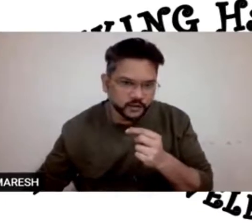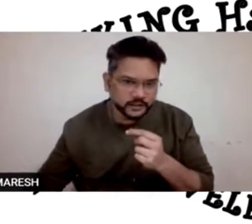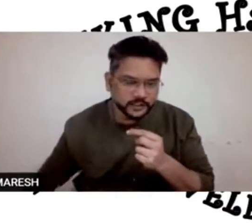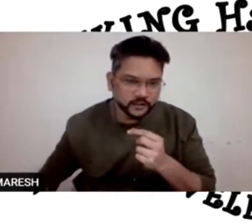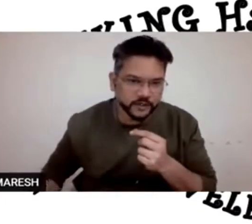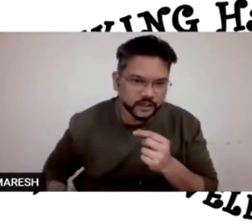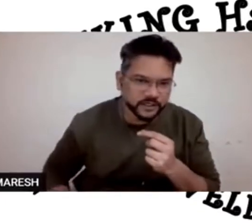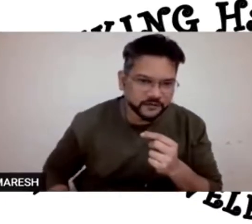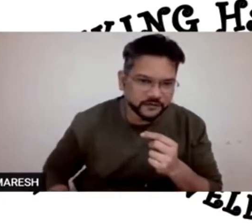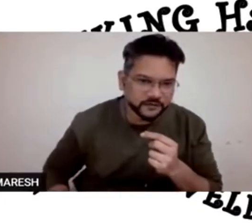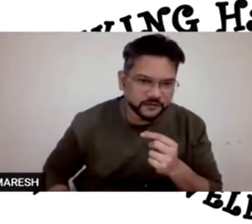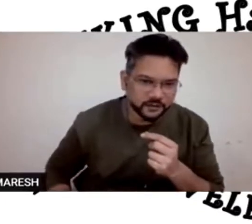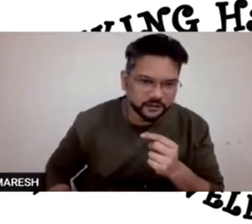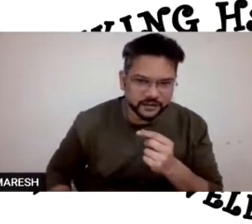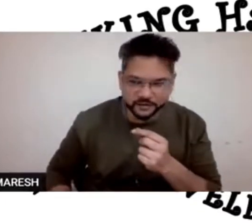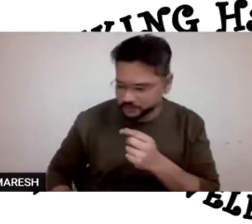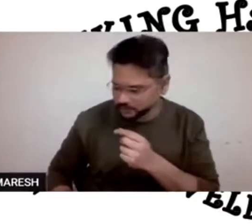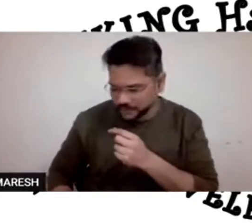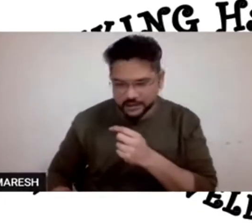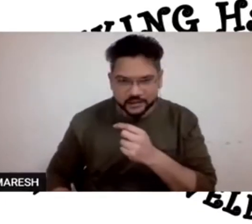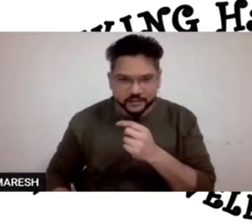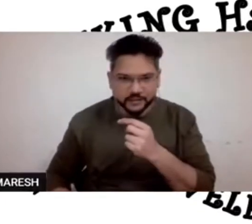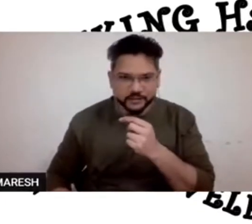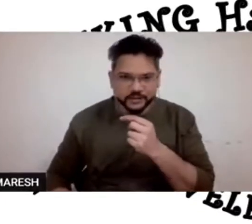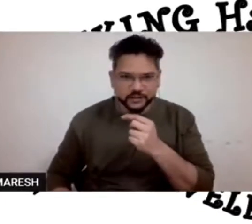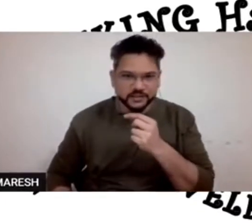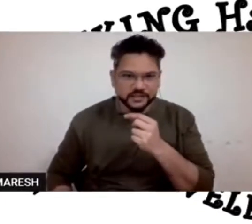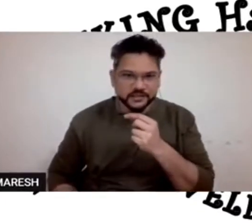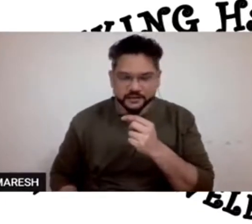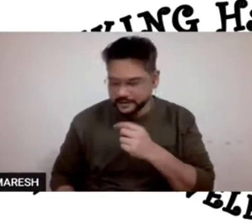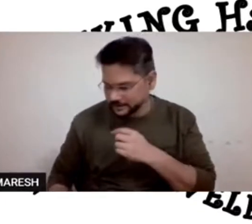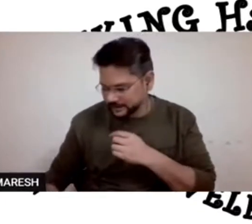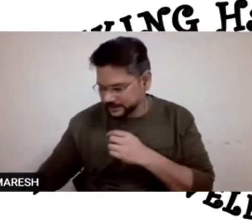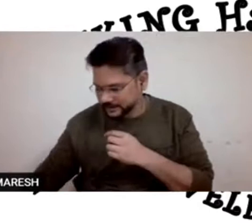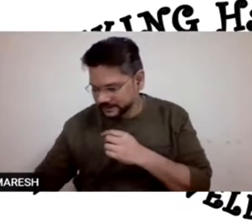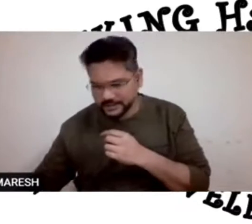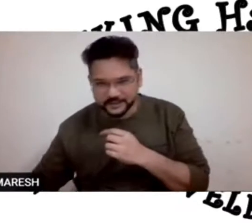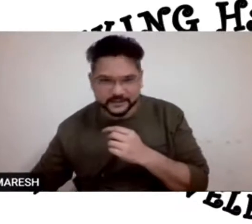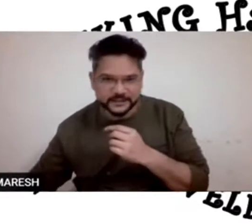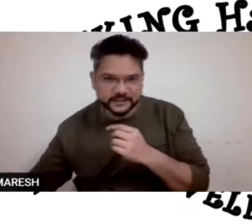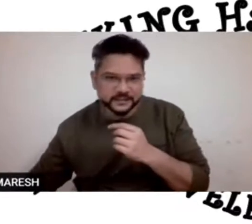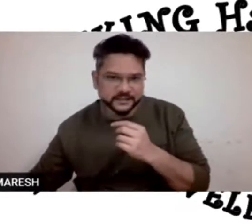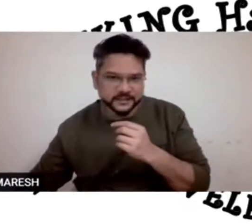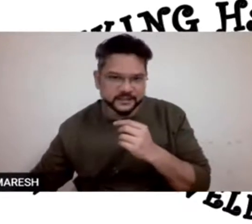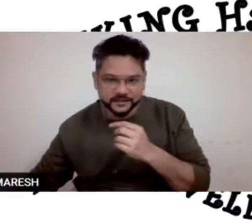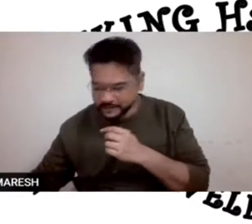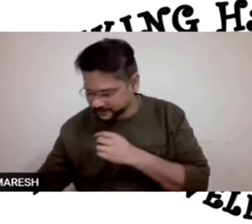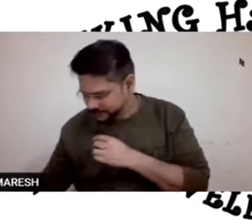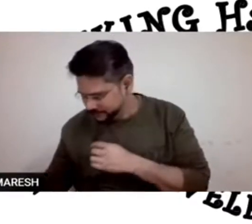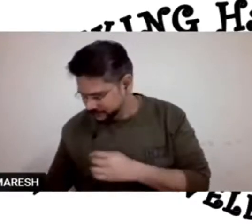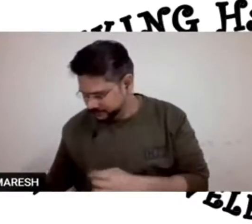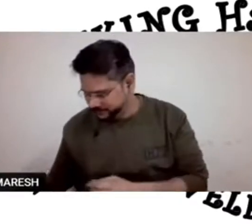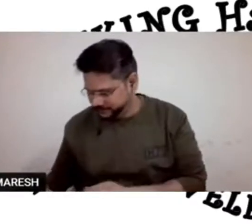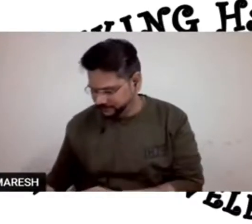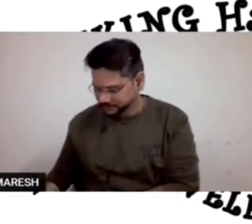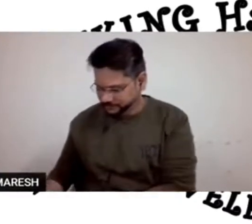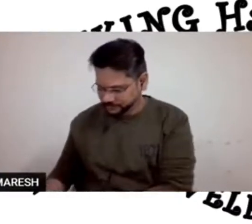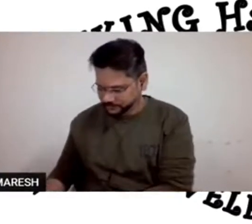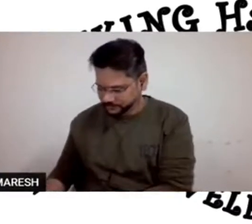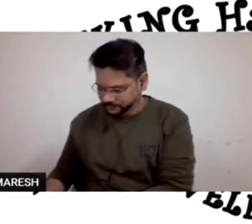I'm audible? Yes. Yeah, we are waiting for the moderator to appear on the screen. Yes. Okay, sir. Yeah.